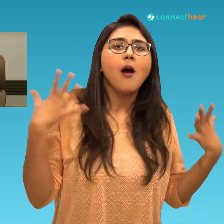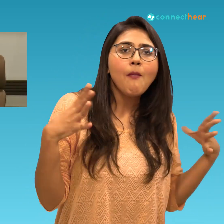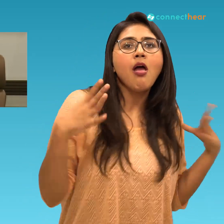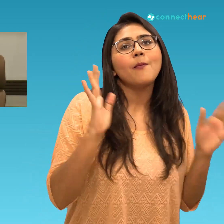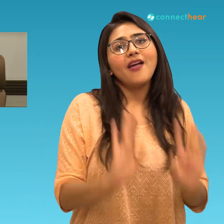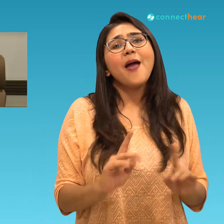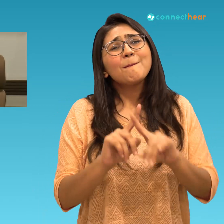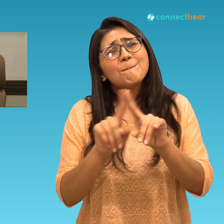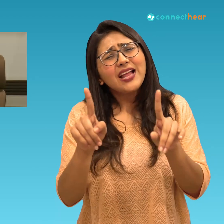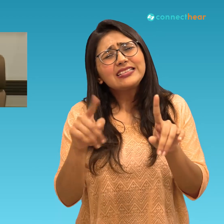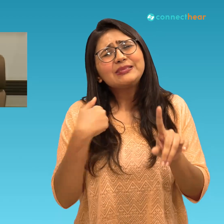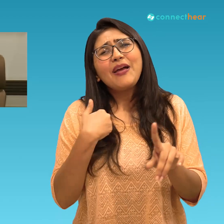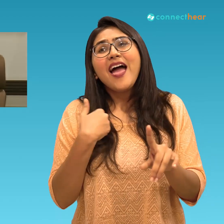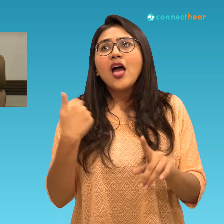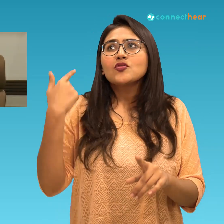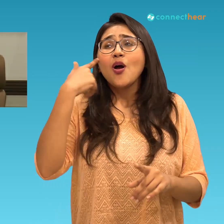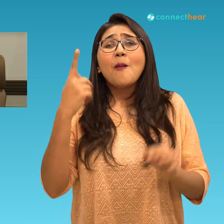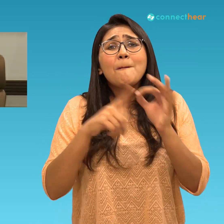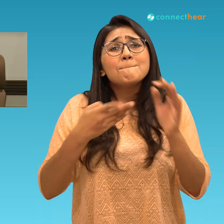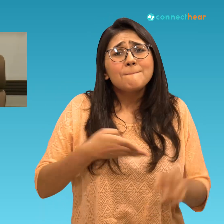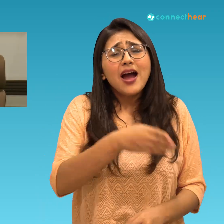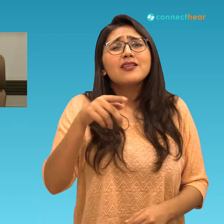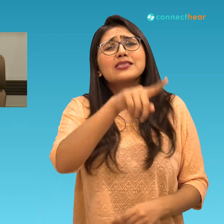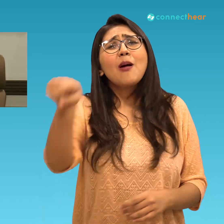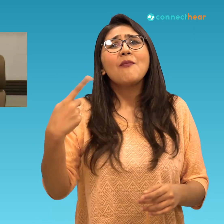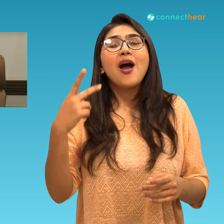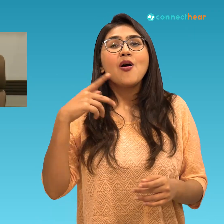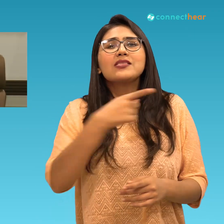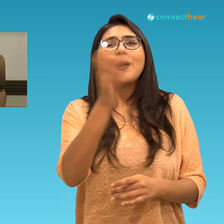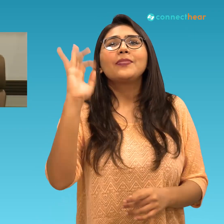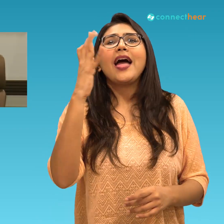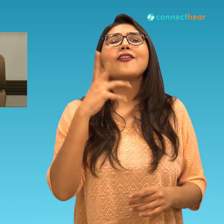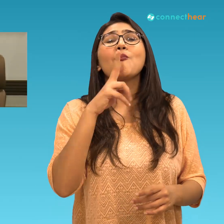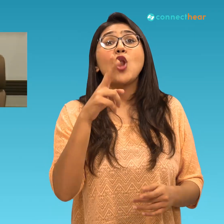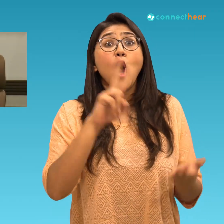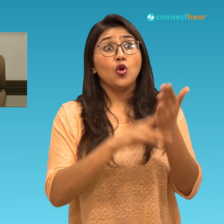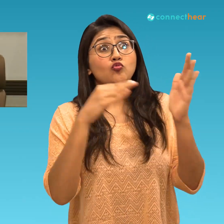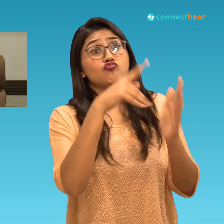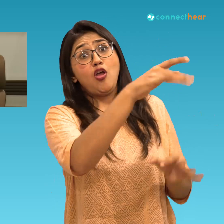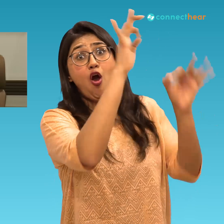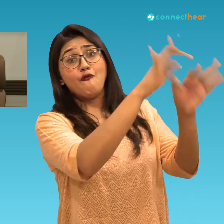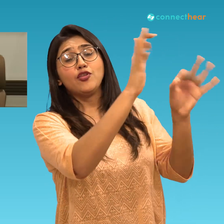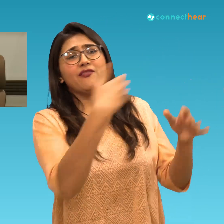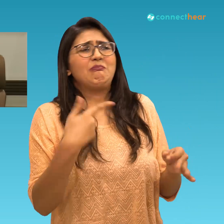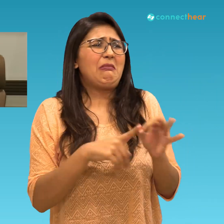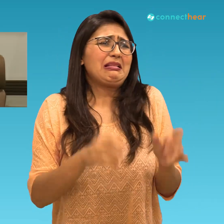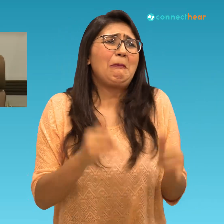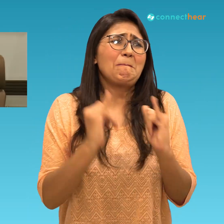कई दफ़ा कि हमारा कंपैरिजन पाकिस्तान का किया जाता है न्यूजीलैंड और ताइवान से कि उन्होंने मुकम्मल तौर पे कंट्रोल कर लिया।